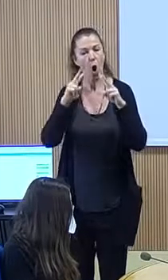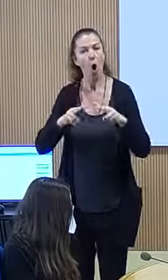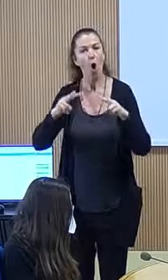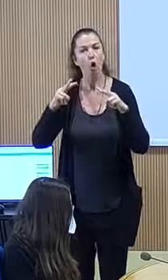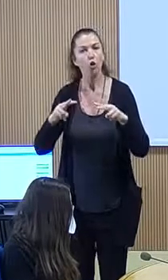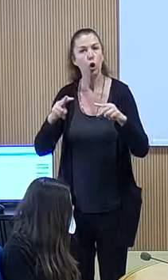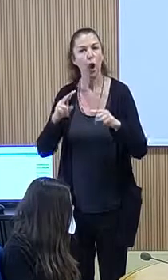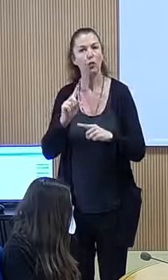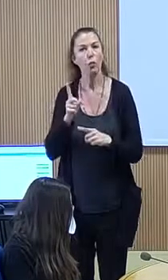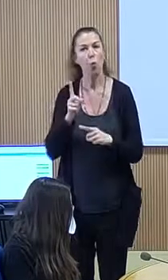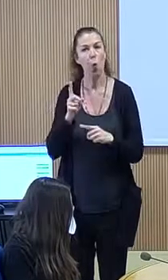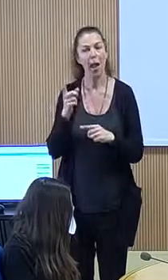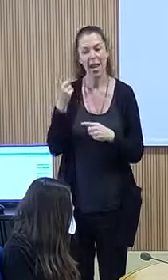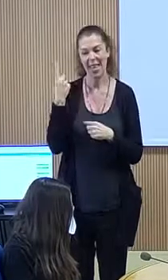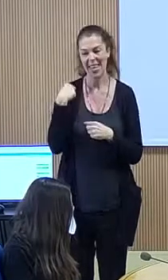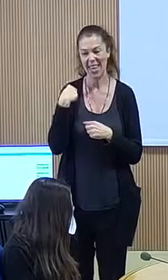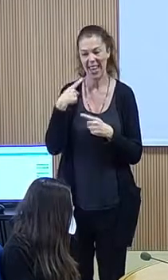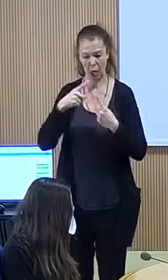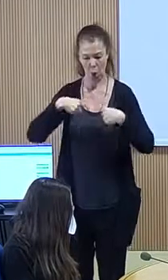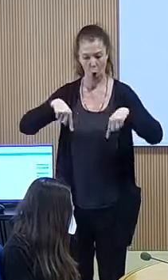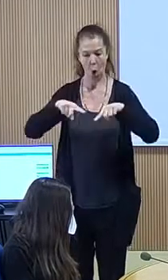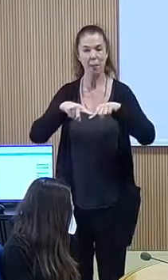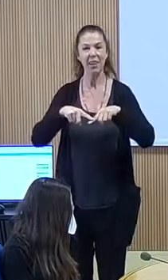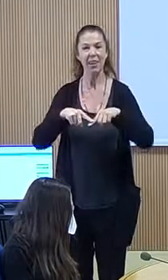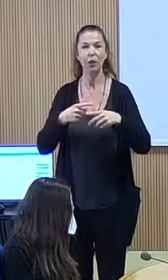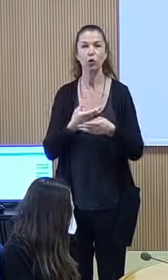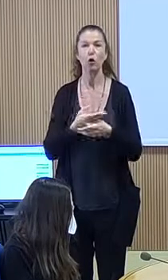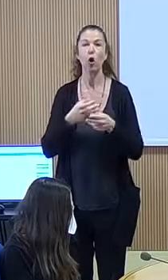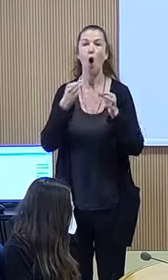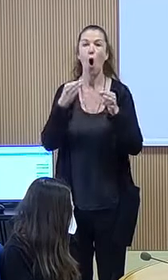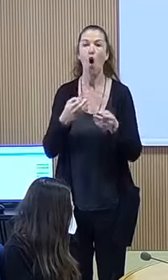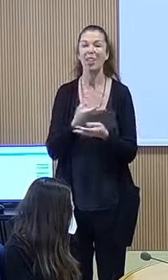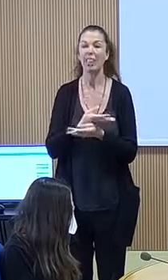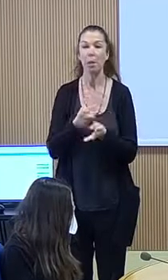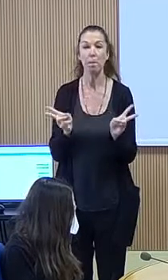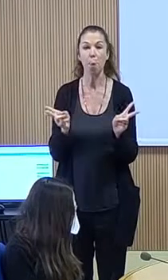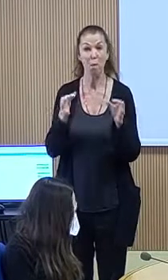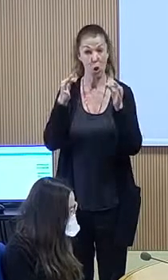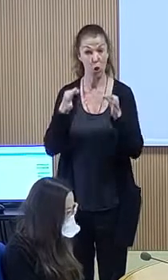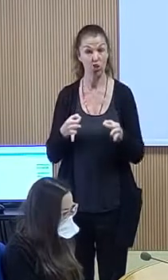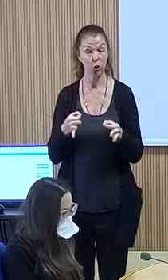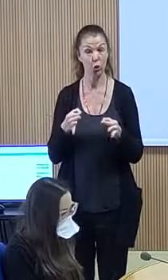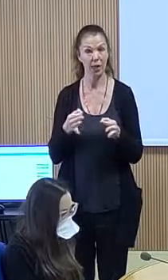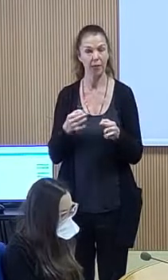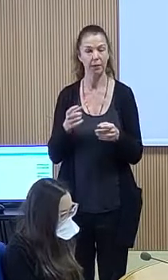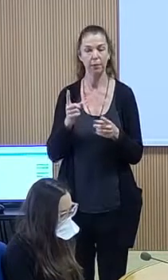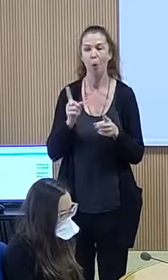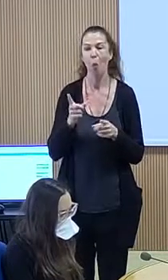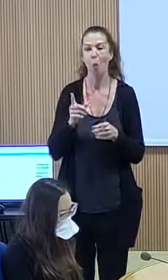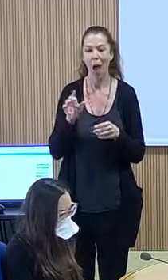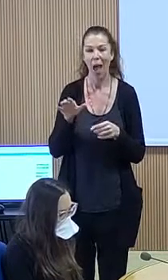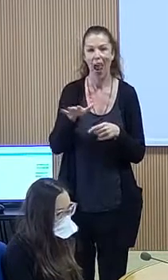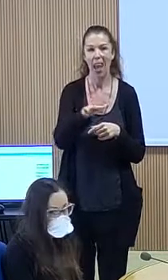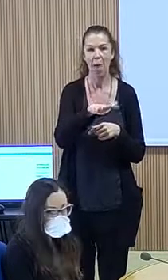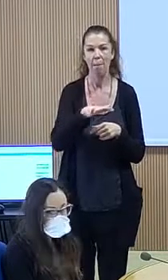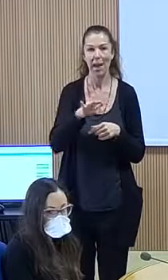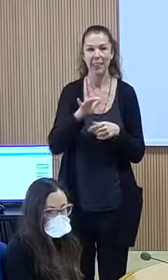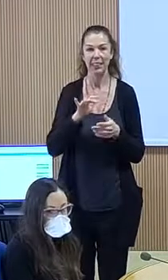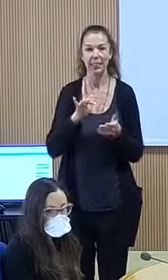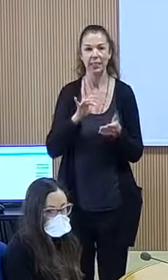ieri al comitato per l'ordine pubblico e la sicurezza le parti più sensibili del territorio quindi è